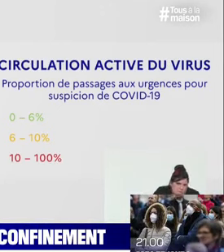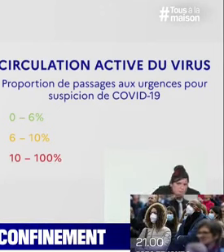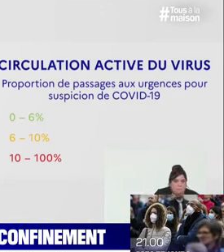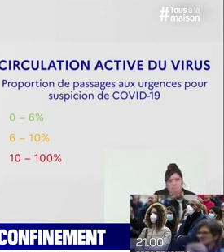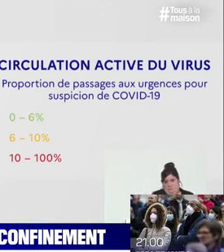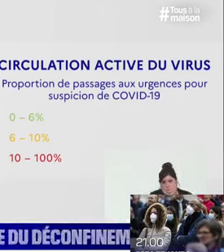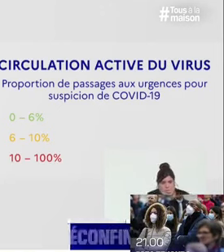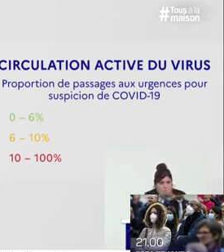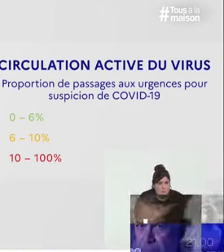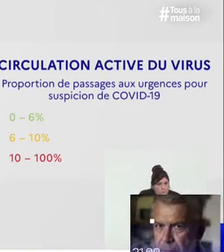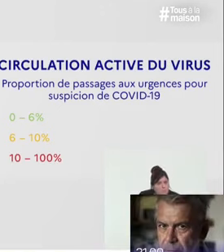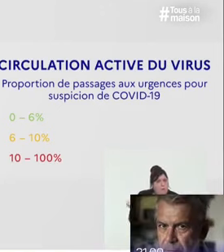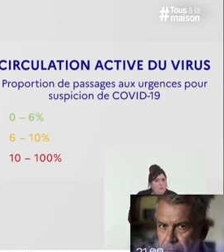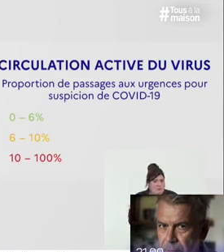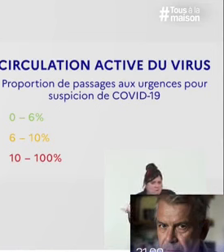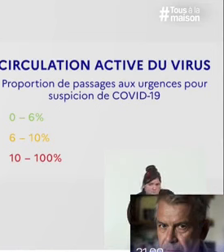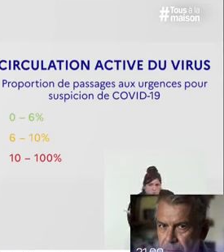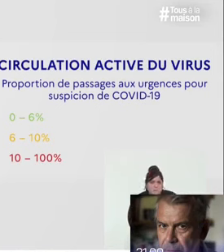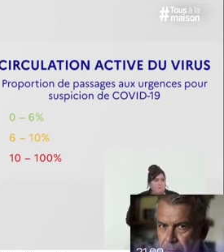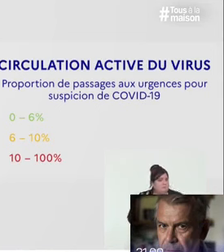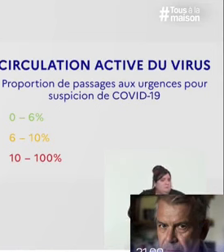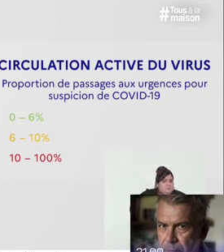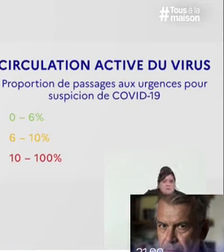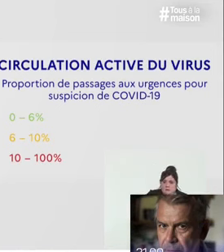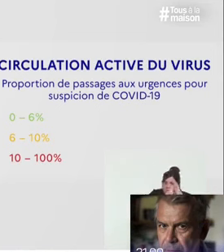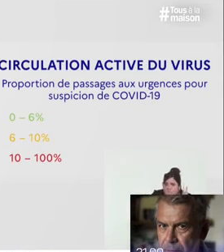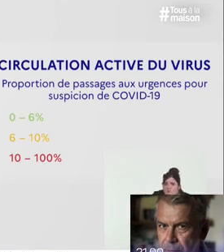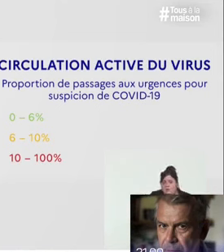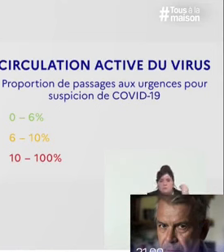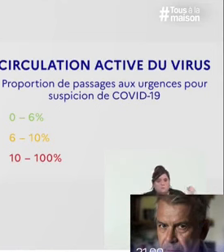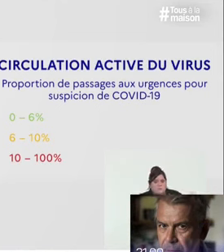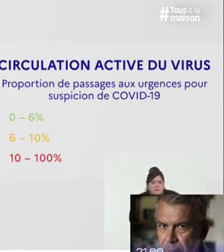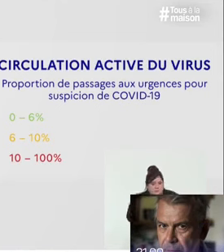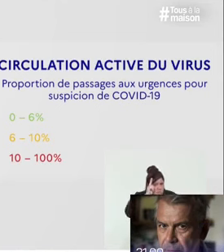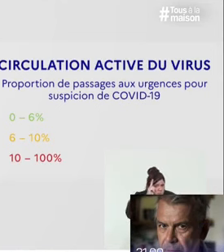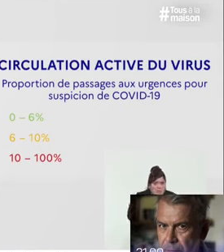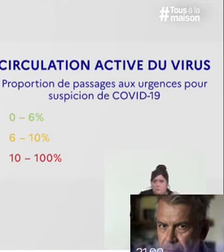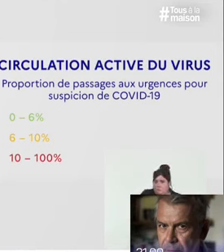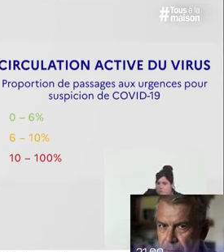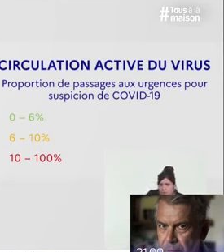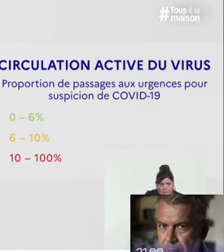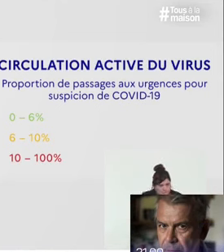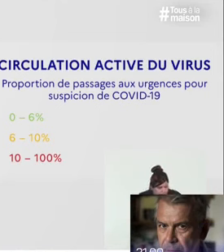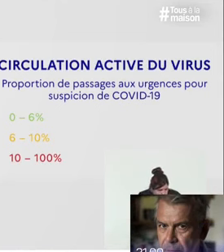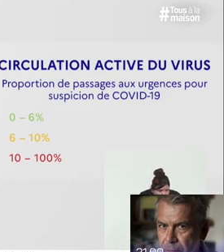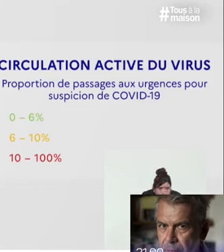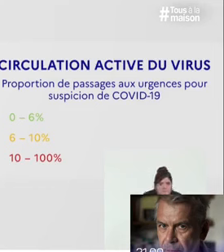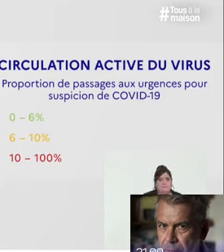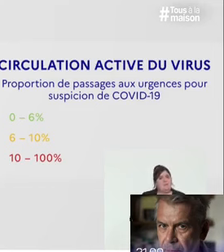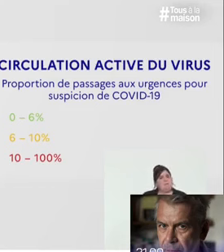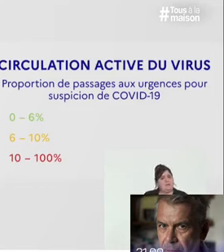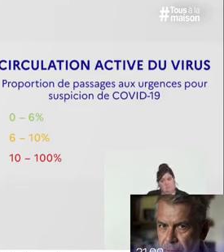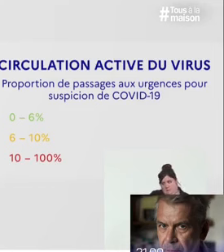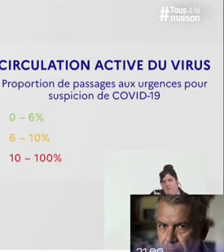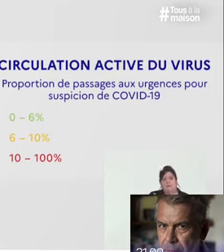médecins traitants, mais aussi par exemple par les laboratoires. Hier, par exemple, SOS Médecins a réalisé 295